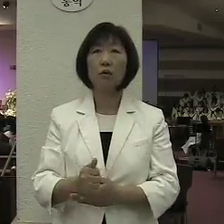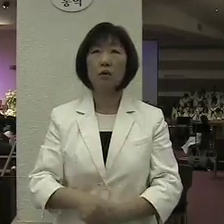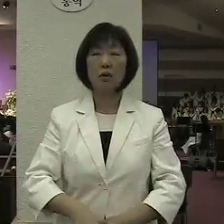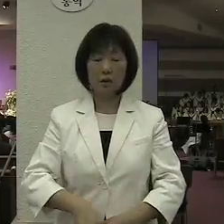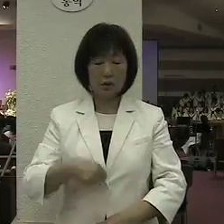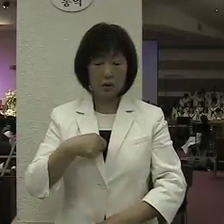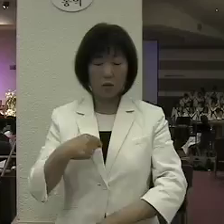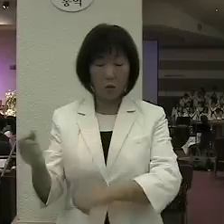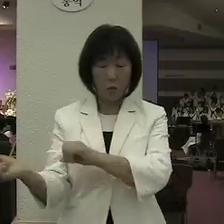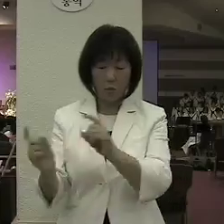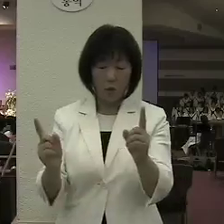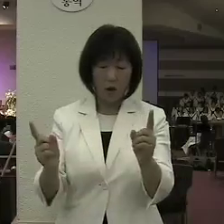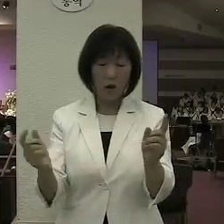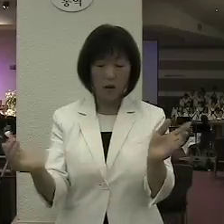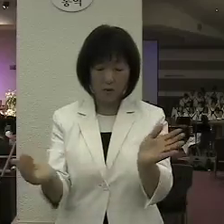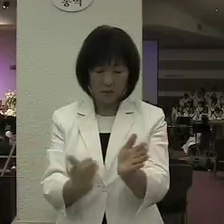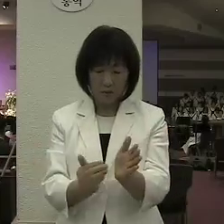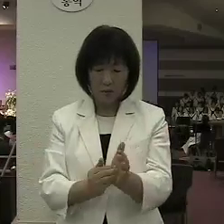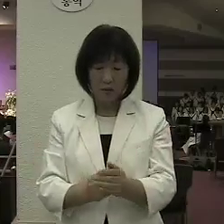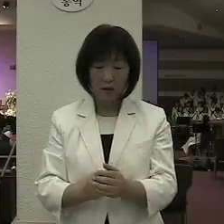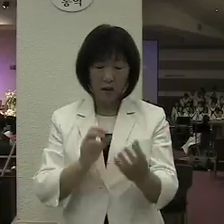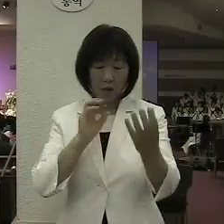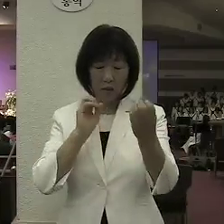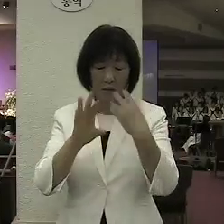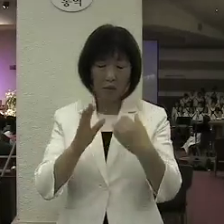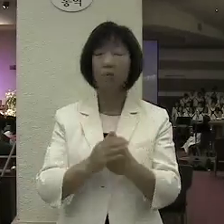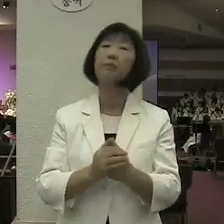승리하신 어린 양이라는 제목으로 말씀 전하시겠습니다.